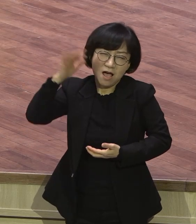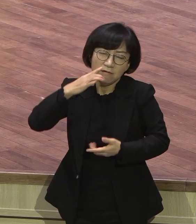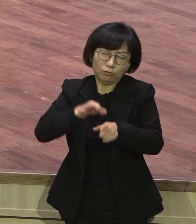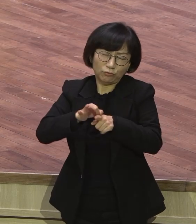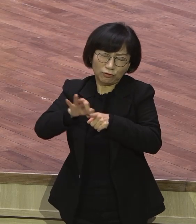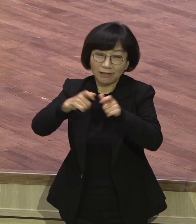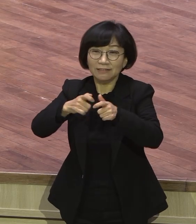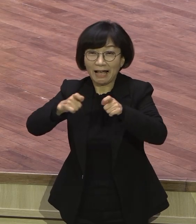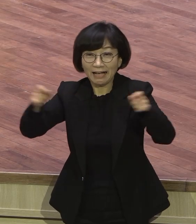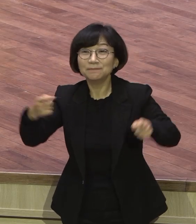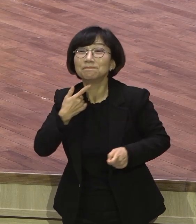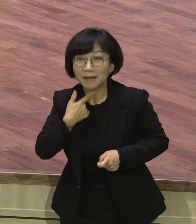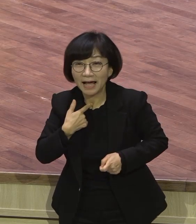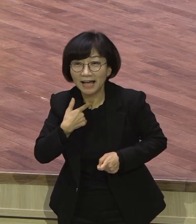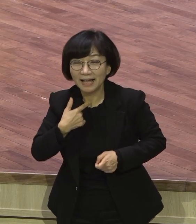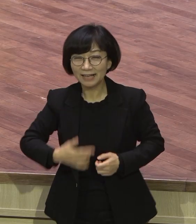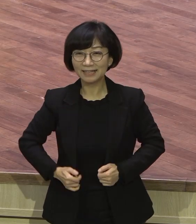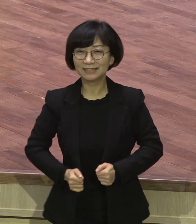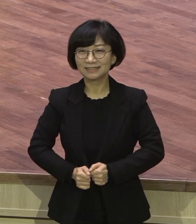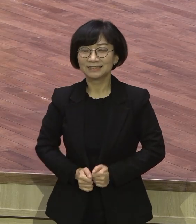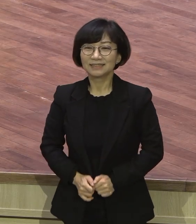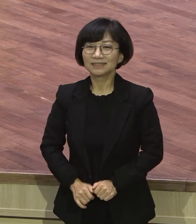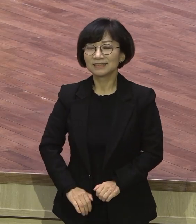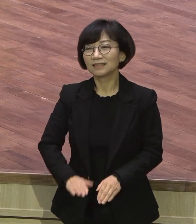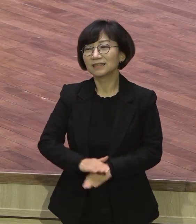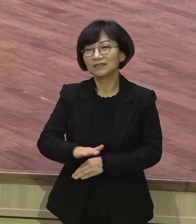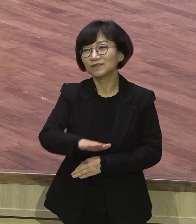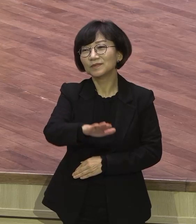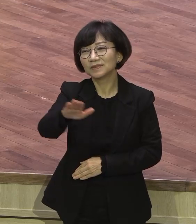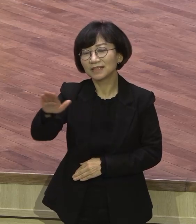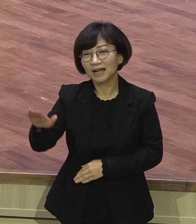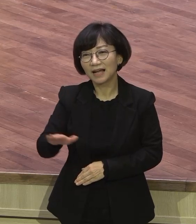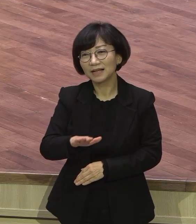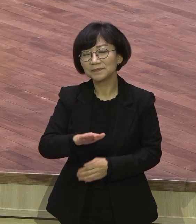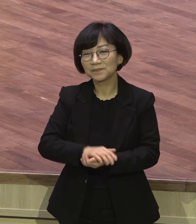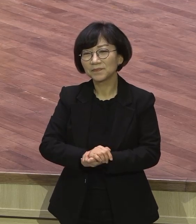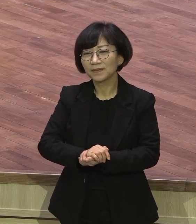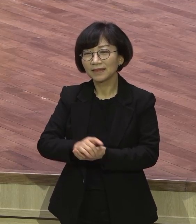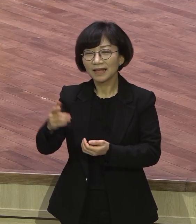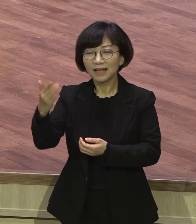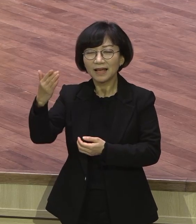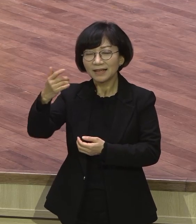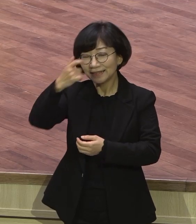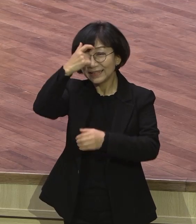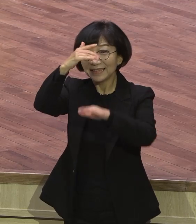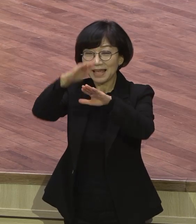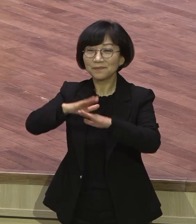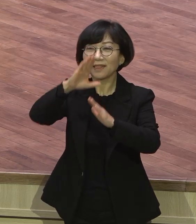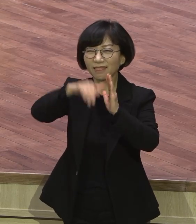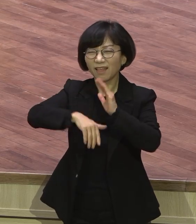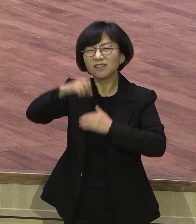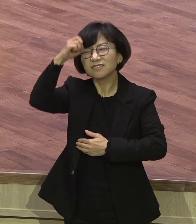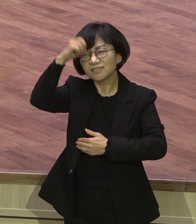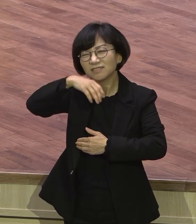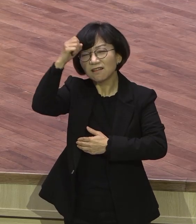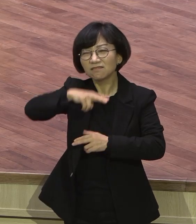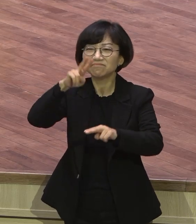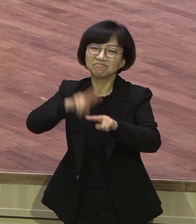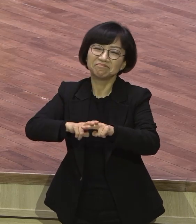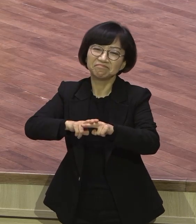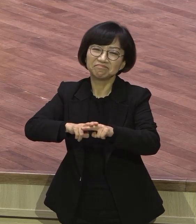우리가 매번 예배를 들이면서 형식화된 예배가 아니고 이제는 정말로